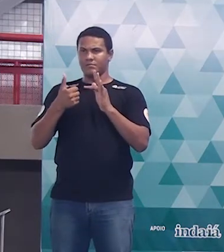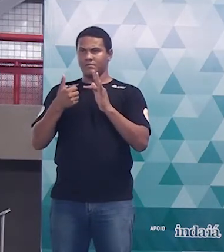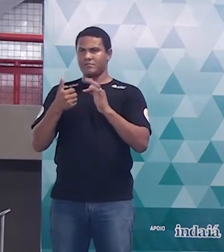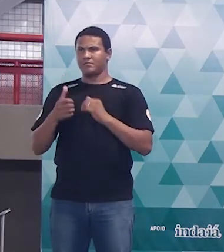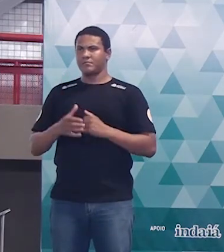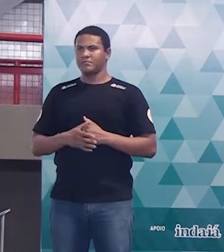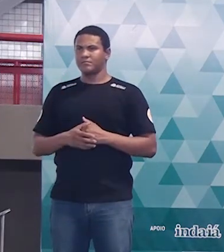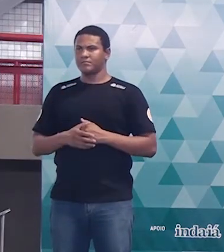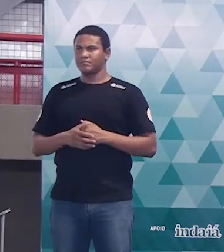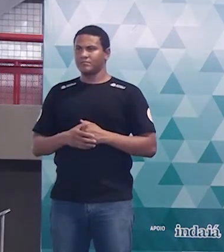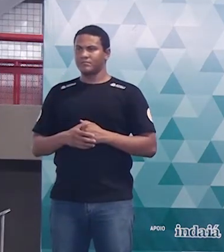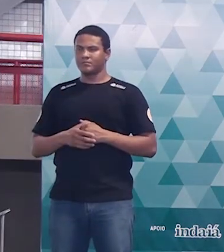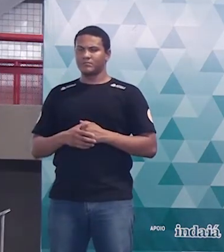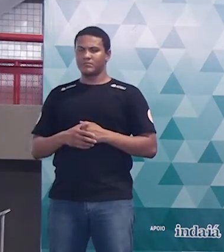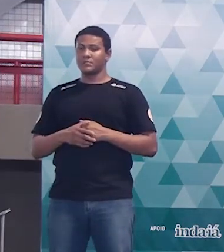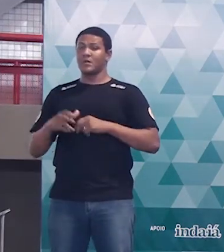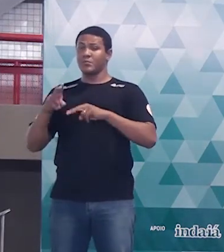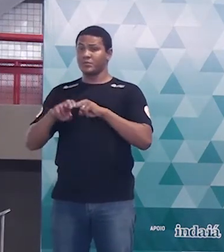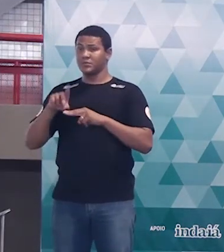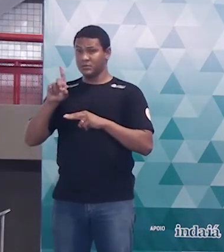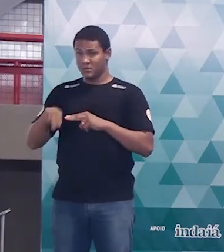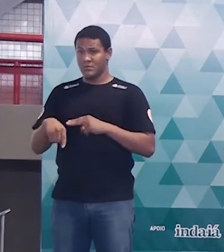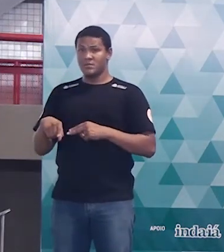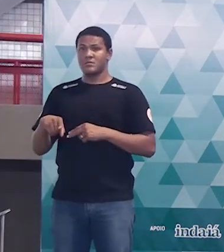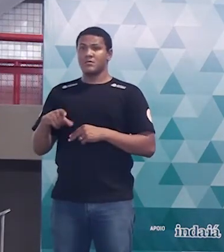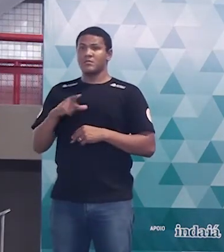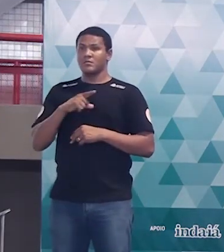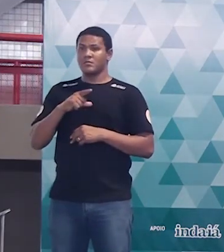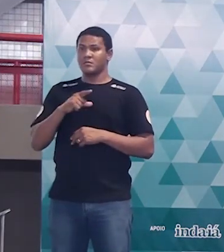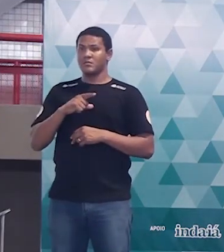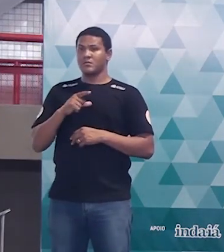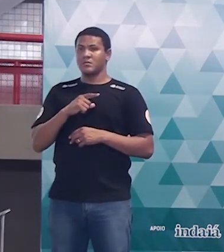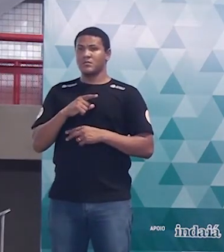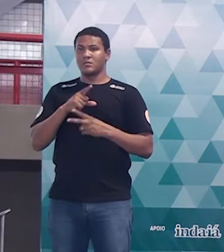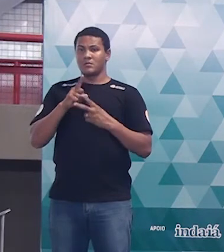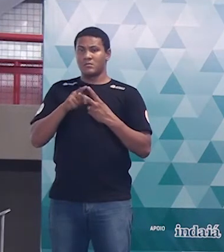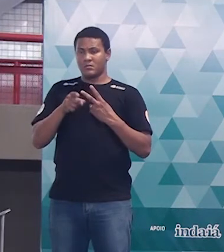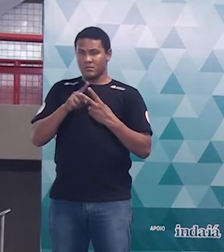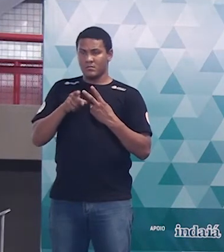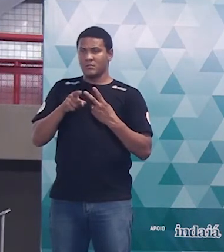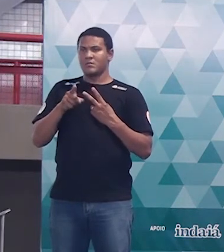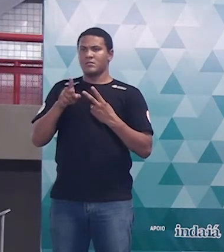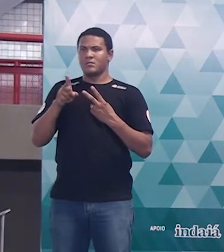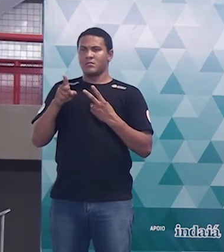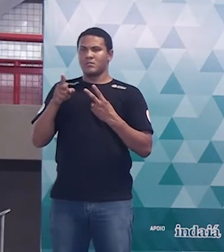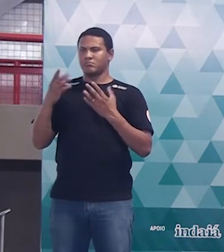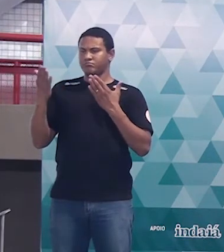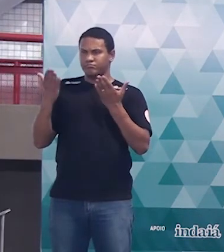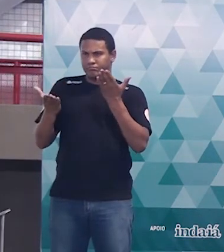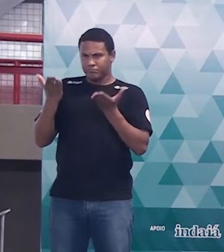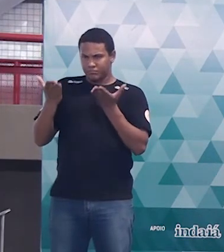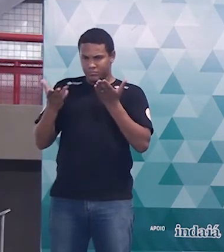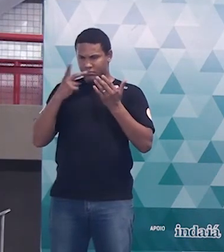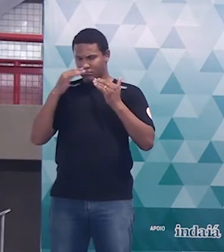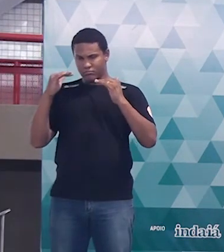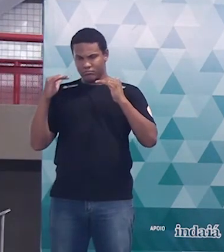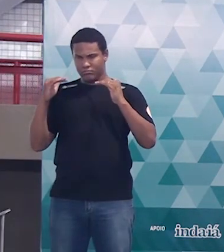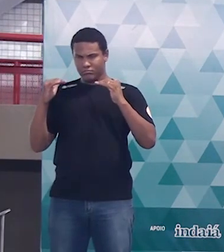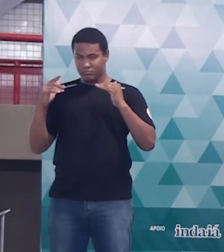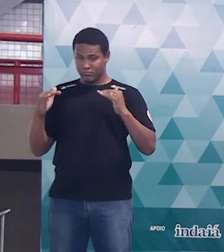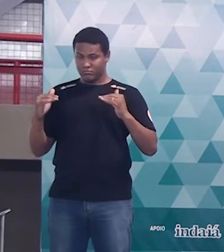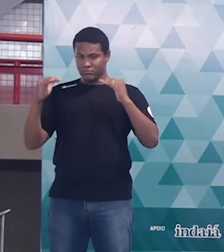olha só. Duas grandezas diretamente proporcionais formam uma função do primeiro